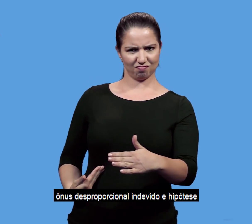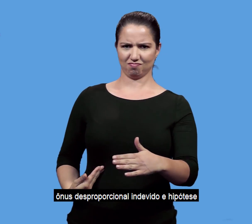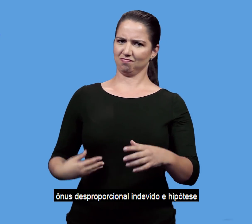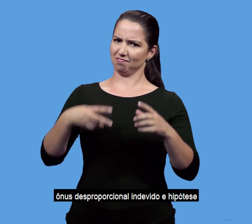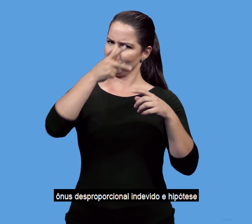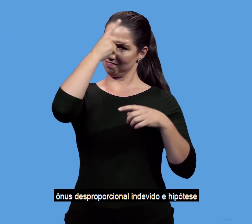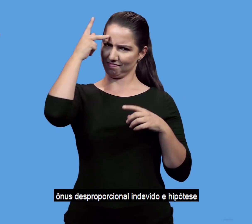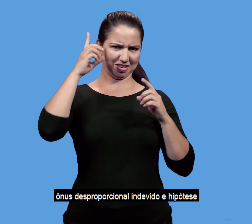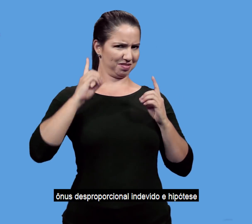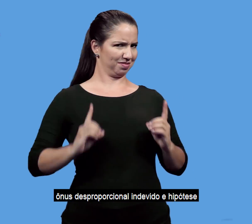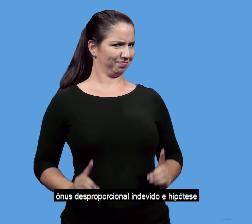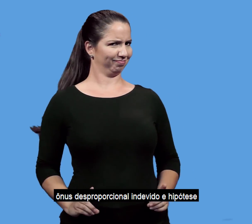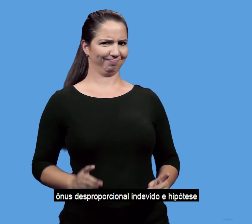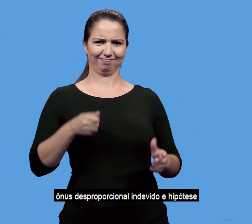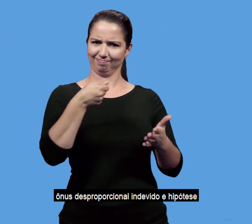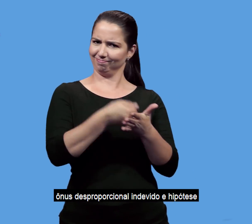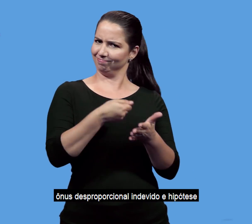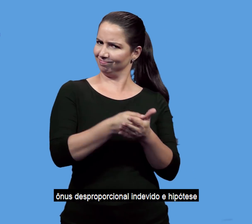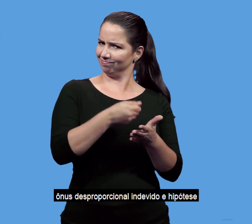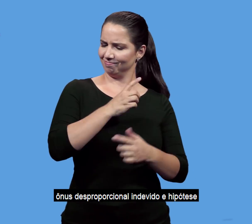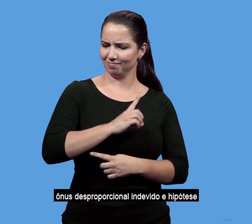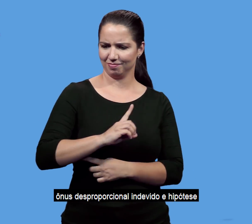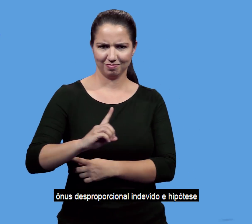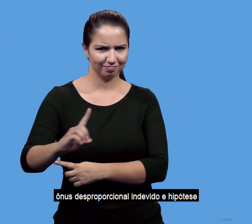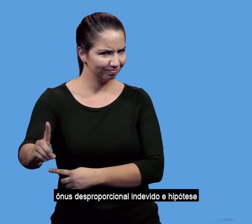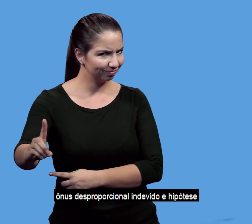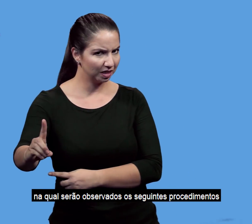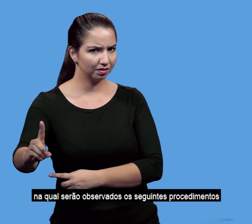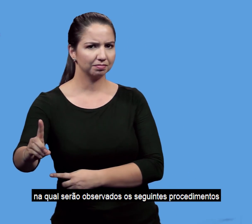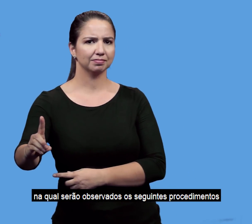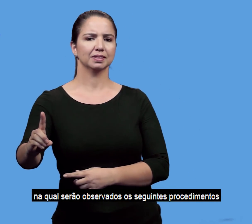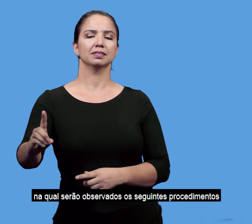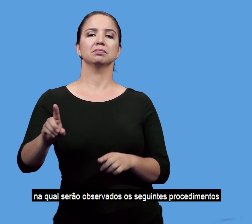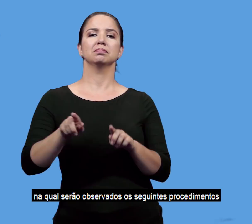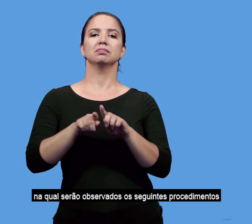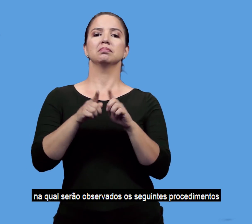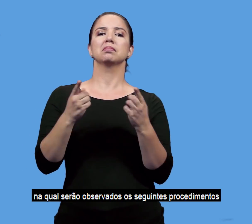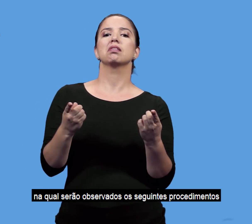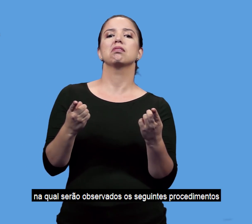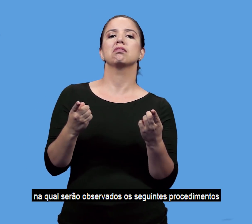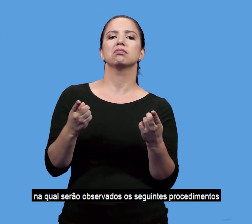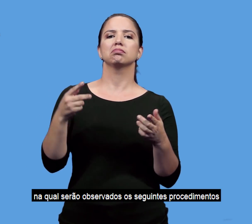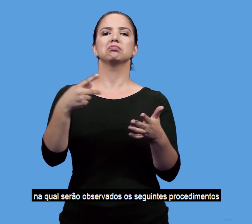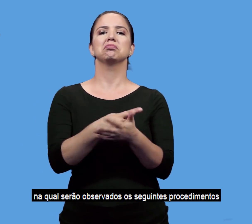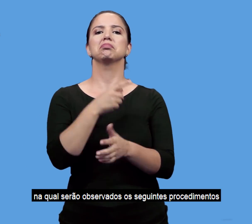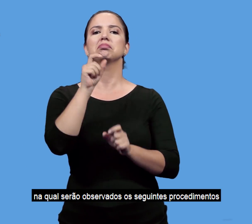desproporcional indevido e hipótese na qual serão observados os seguintes procedimentos